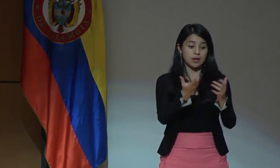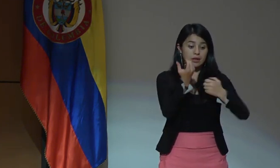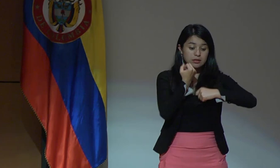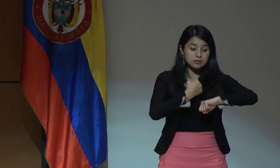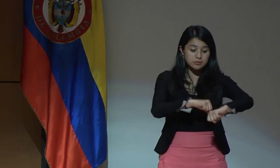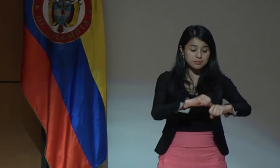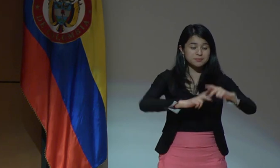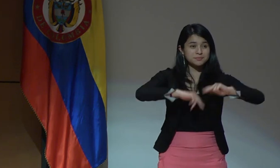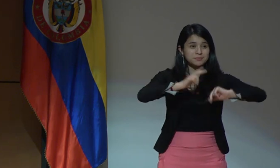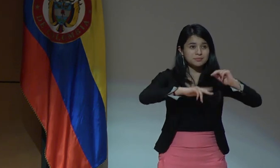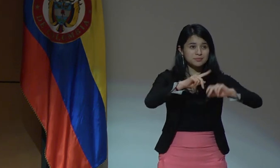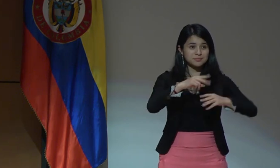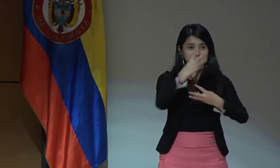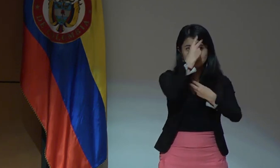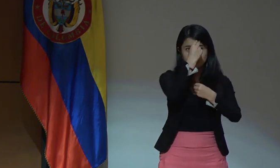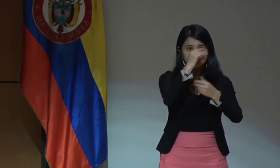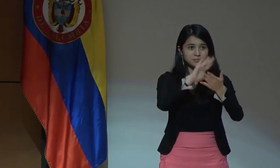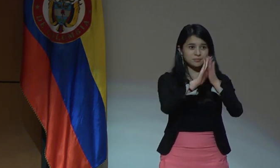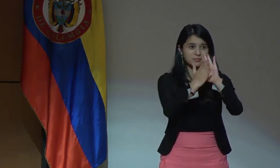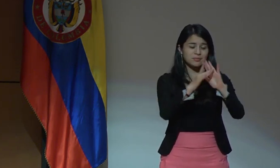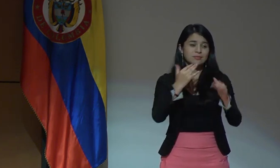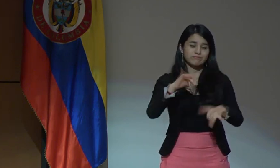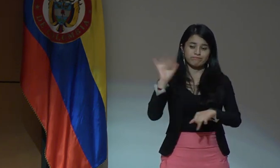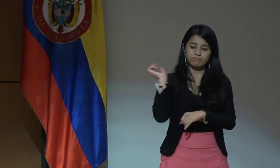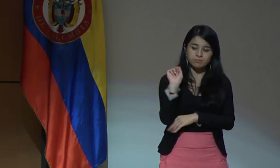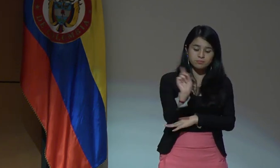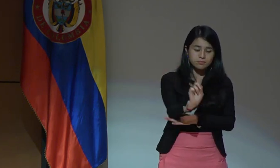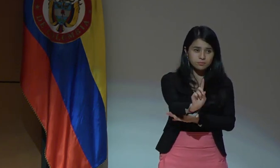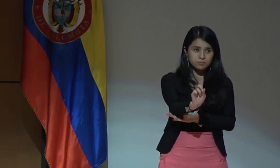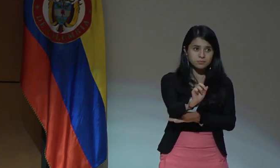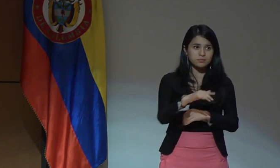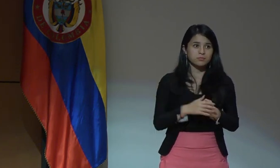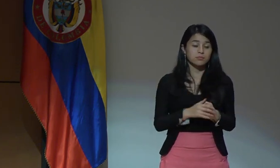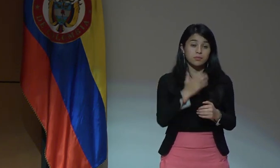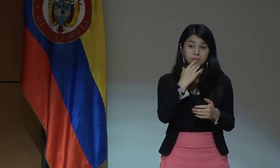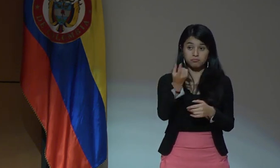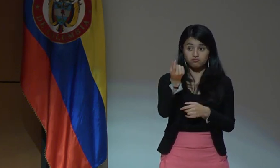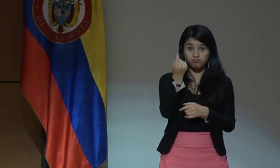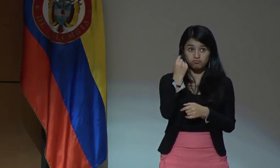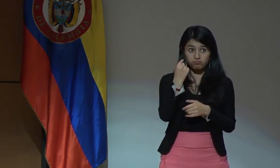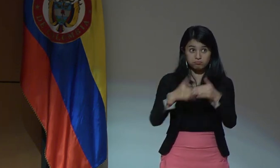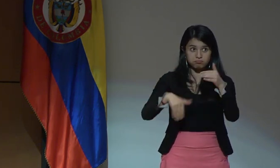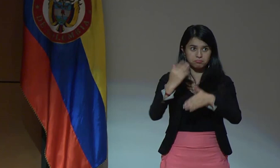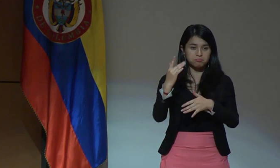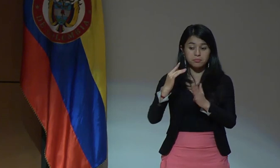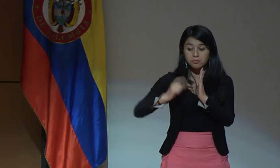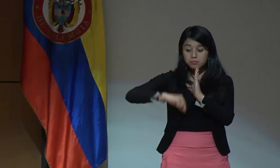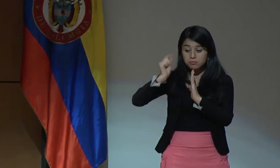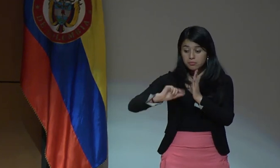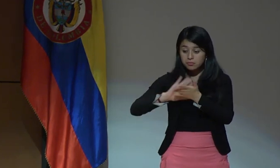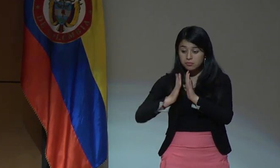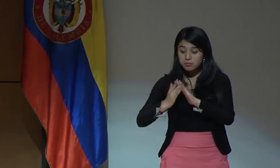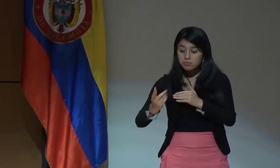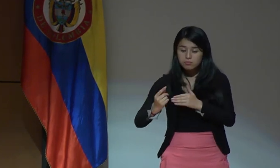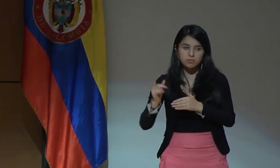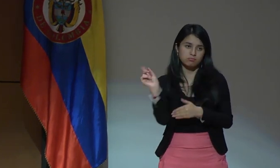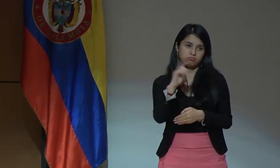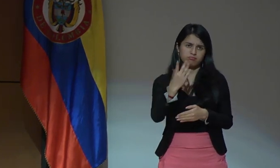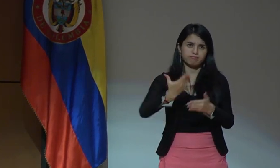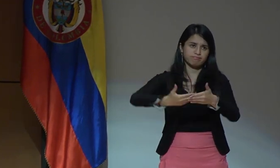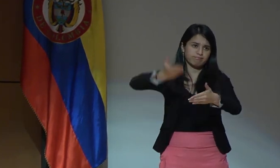de construcción de valores por la paz llevan mucho tiempo. No comenzaron con la firma de la paz, ni mucho menos, llevan mucho